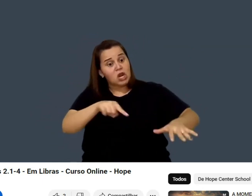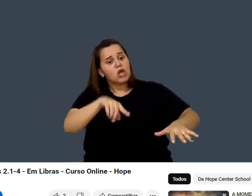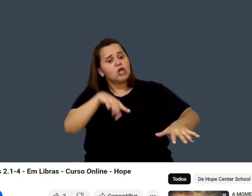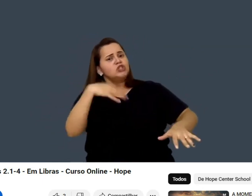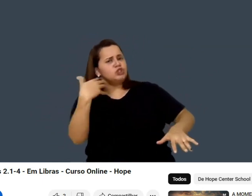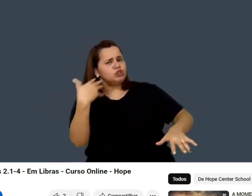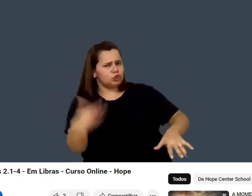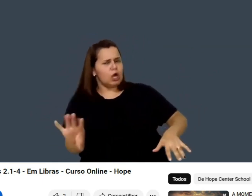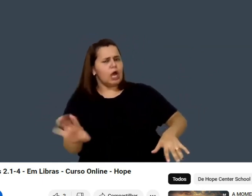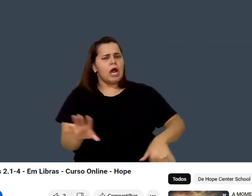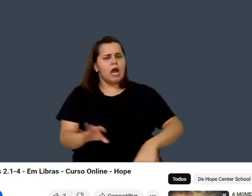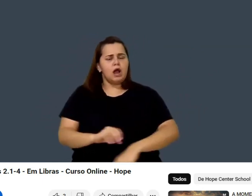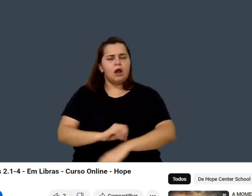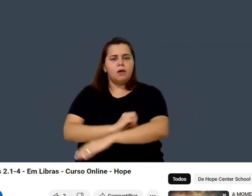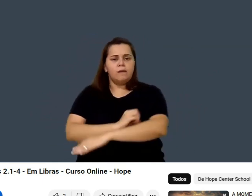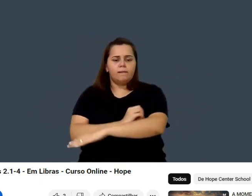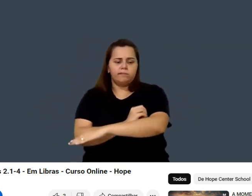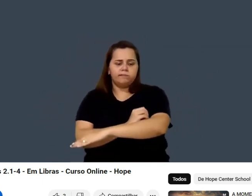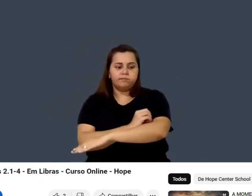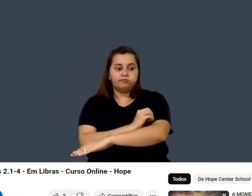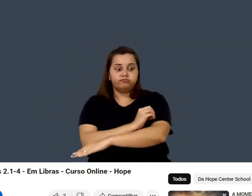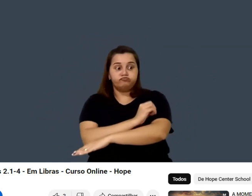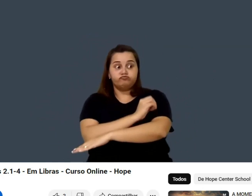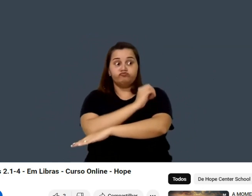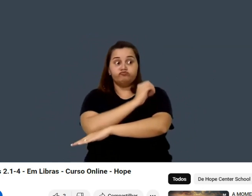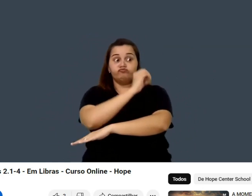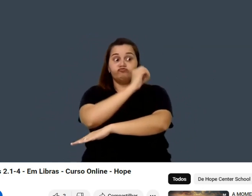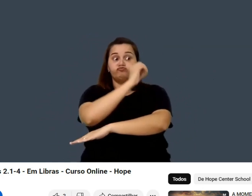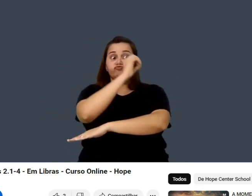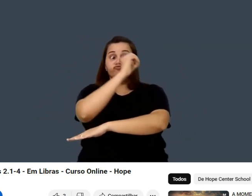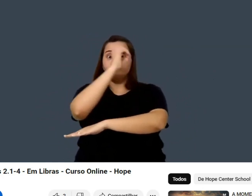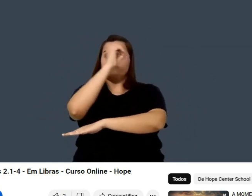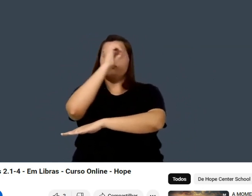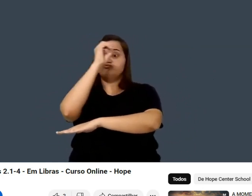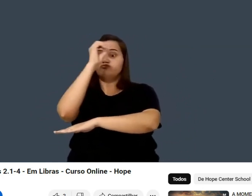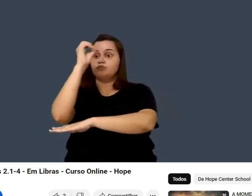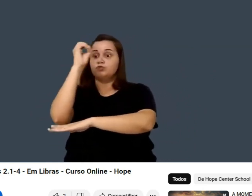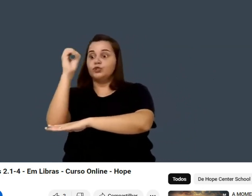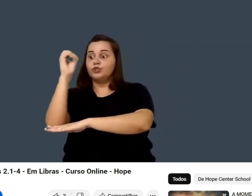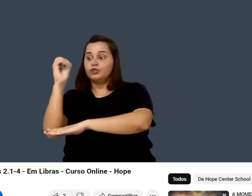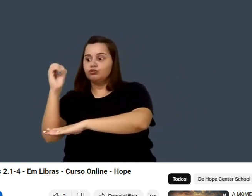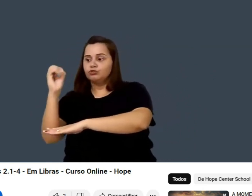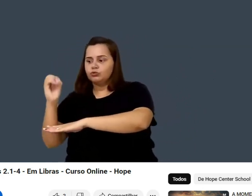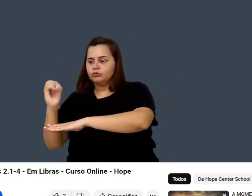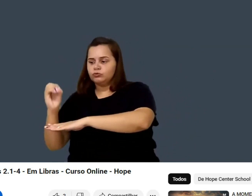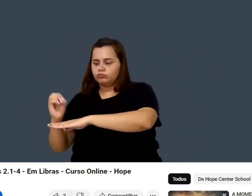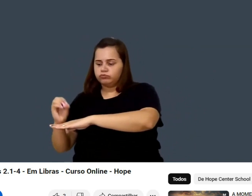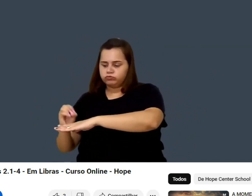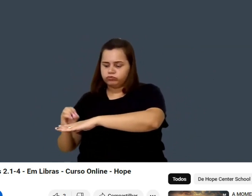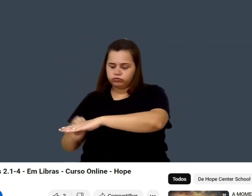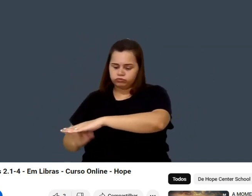E ele foi moldando também, ele fez o dia,